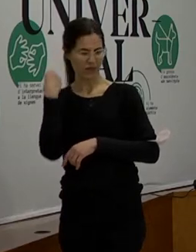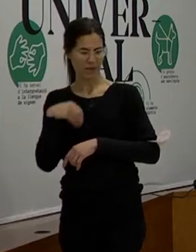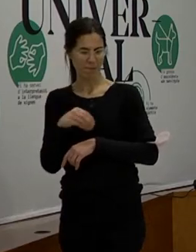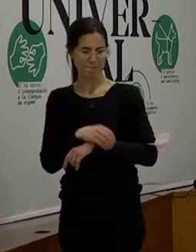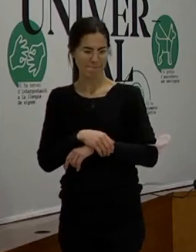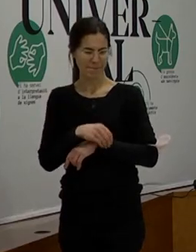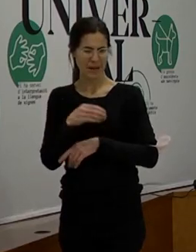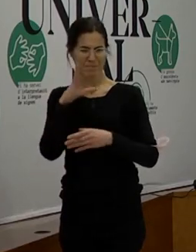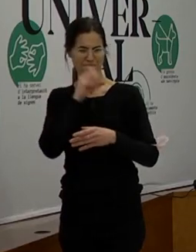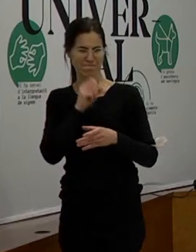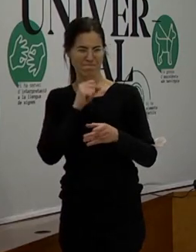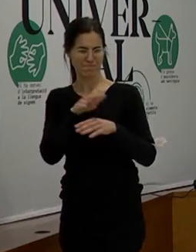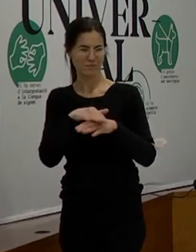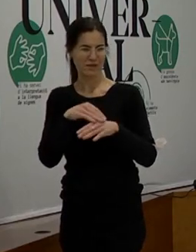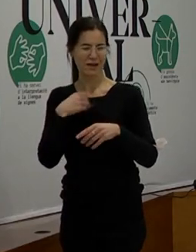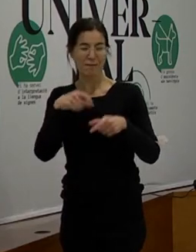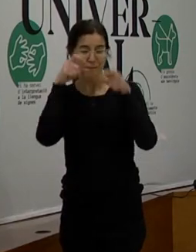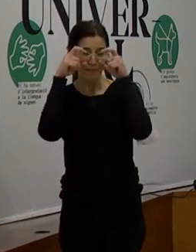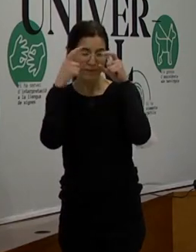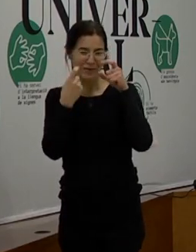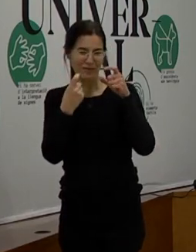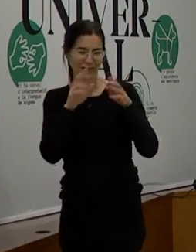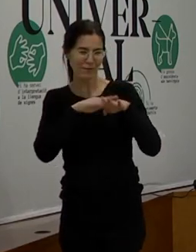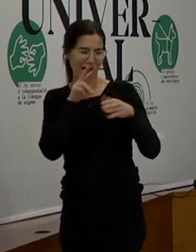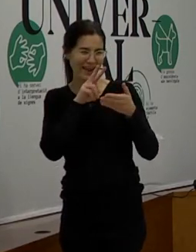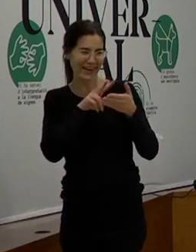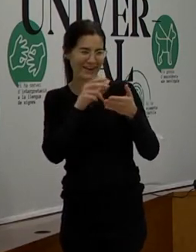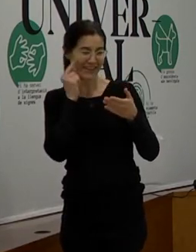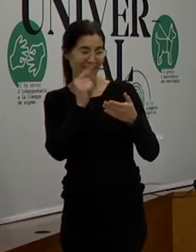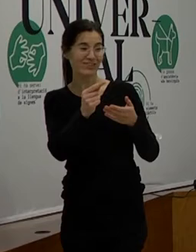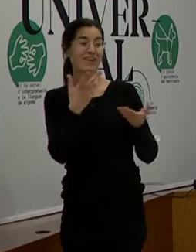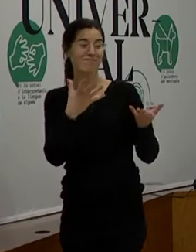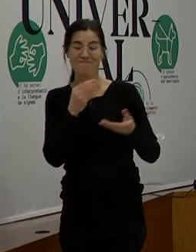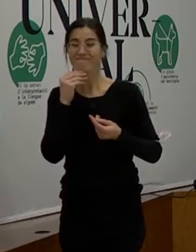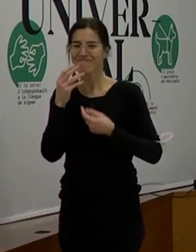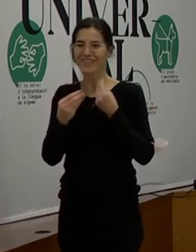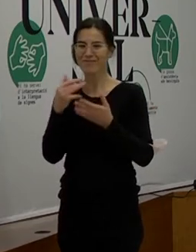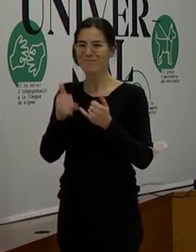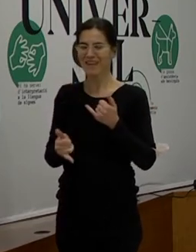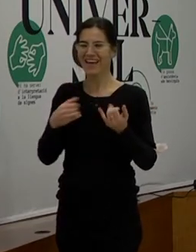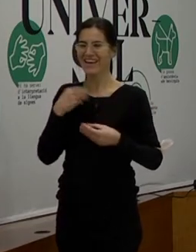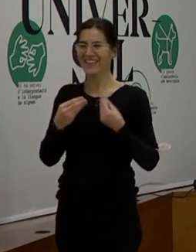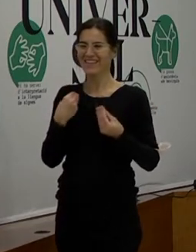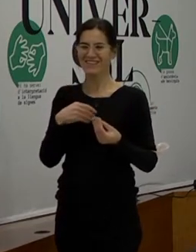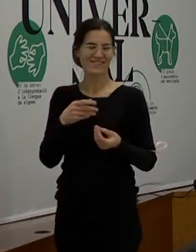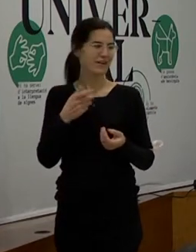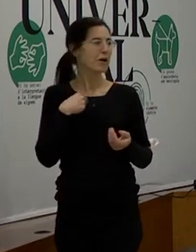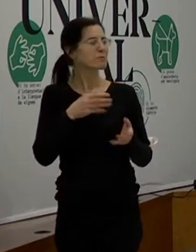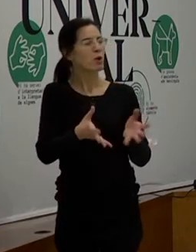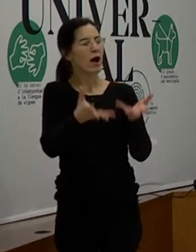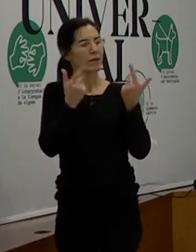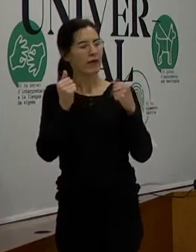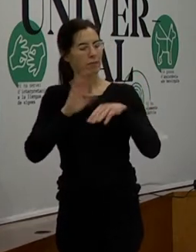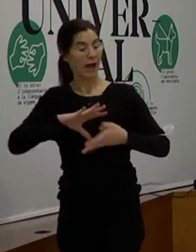l'habitat. Ai, no porto les ulleres de llegir, jo tampoc ara, Noelia. Veus? La intel·ligència és l'habilitat d'adaptar-se a